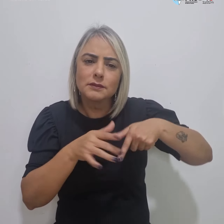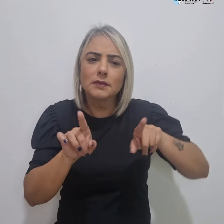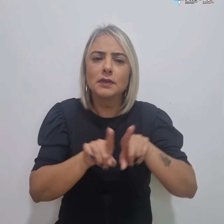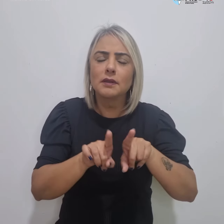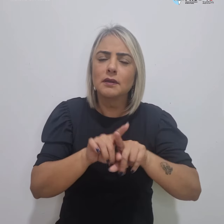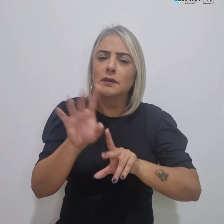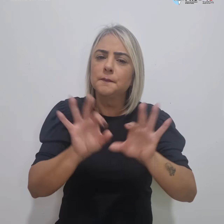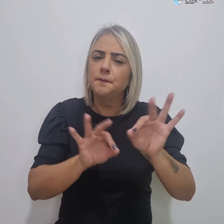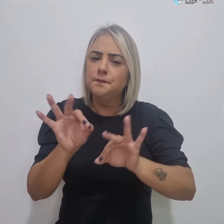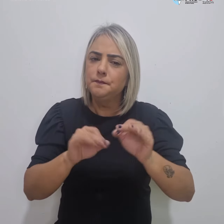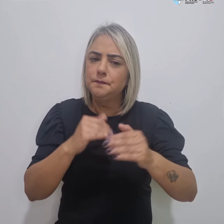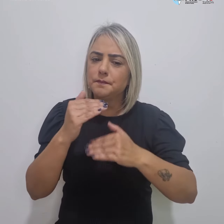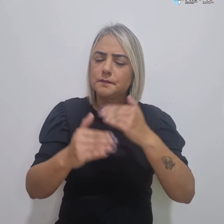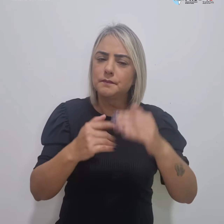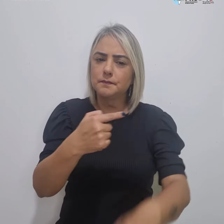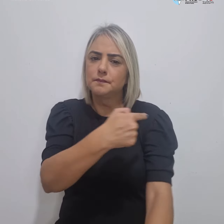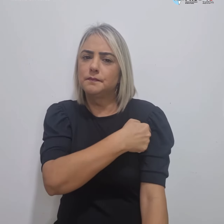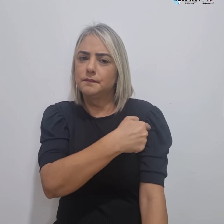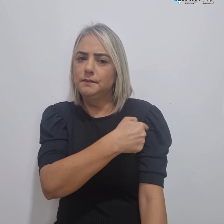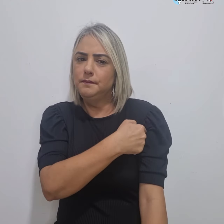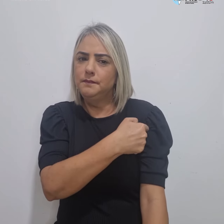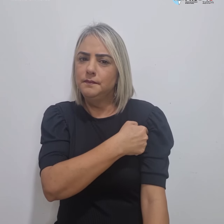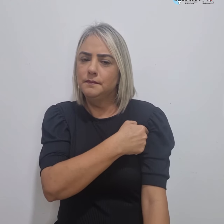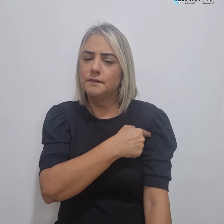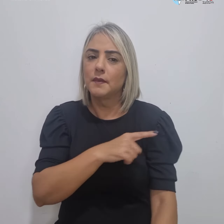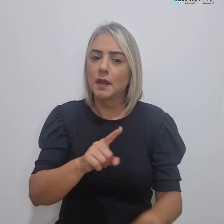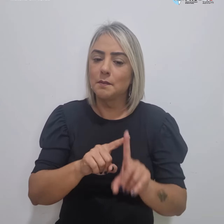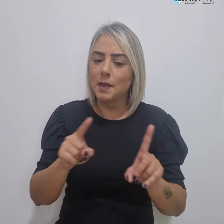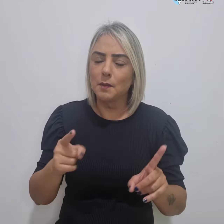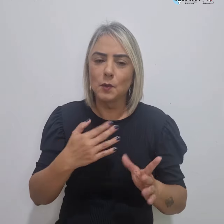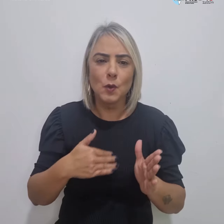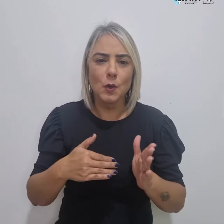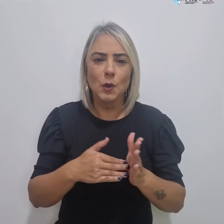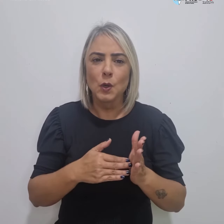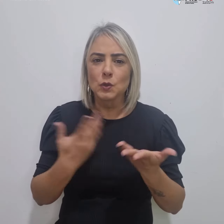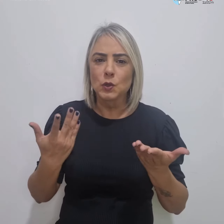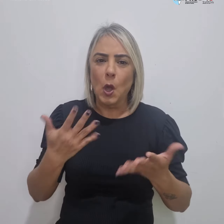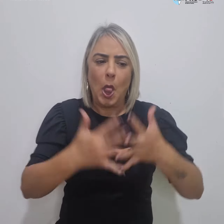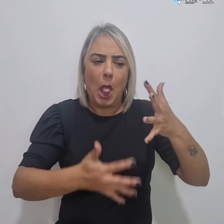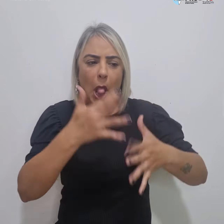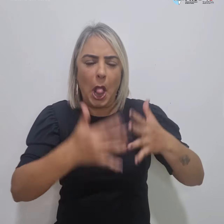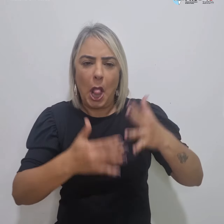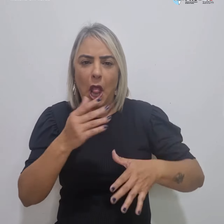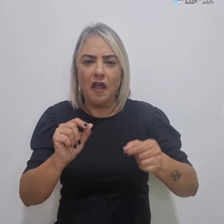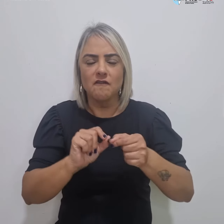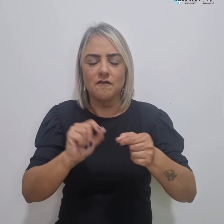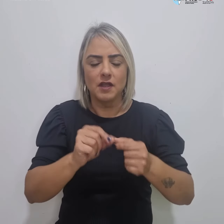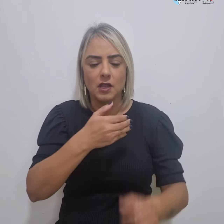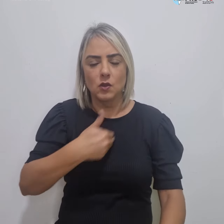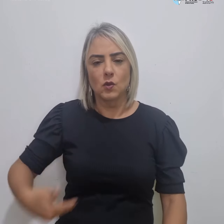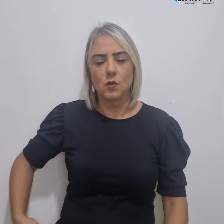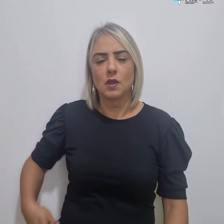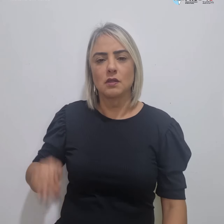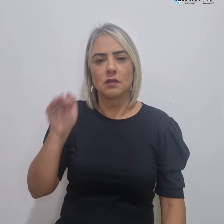organização do processo de vacinação, mesmo com todo o boicote promovido pelo governo federal.